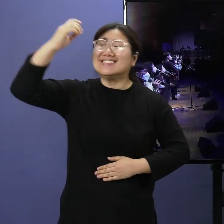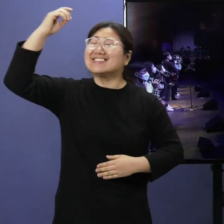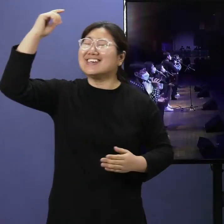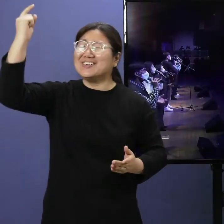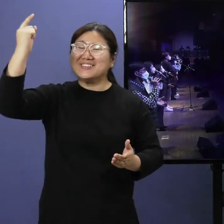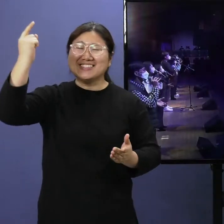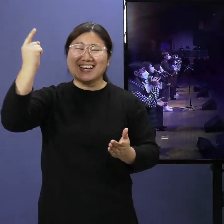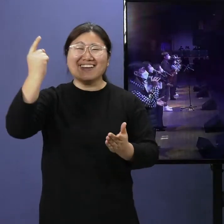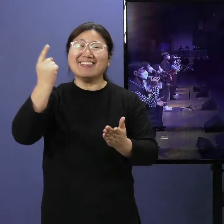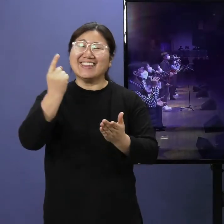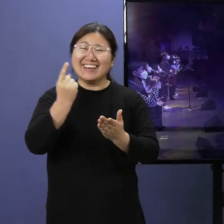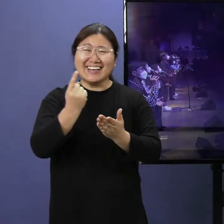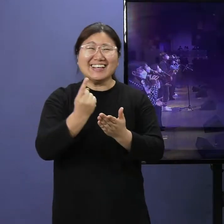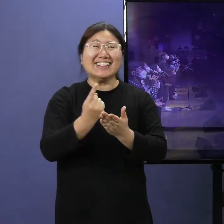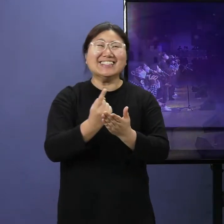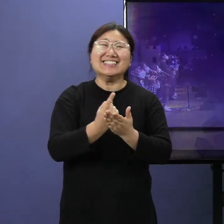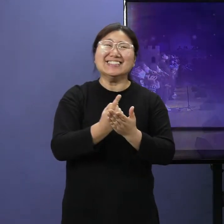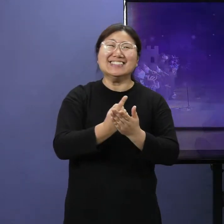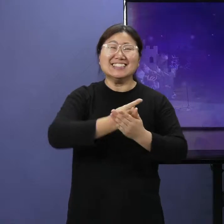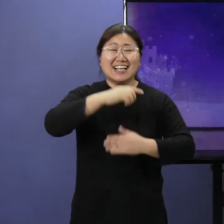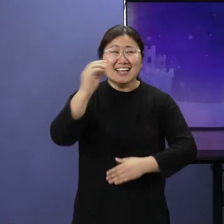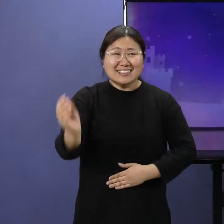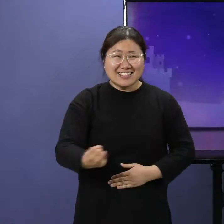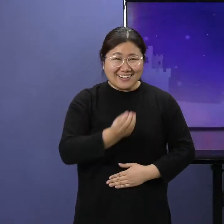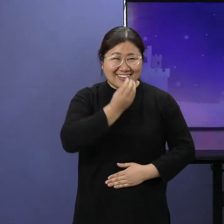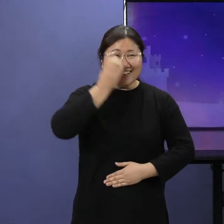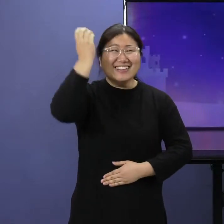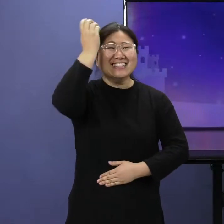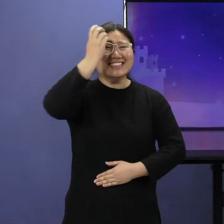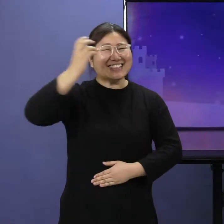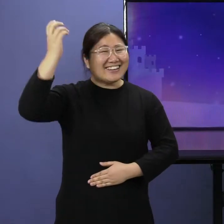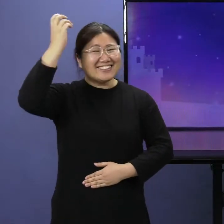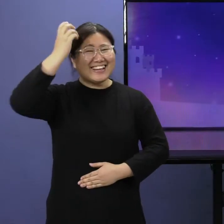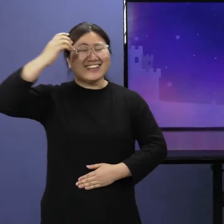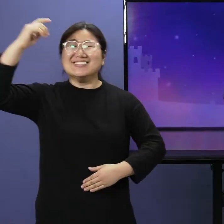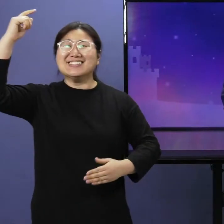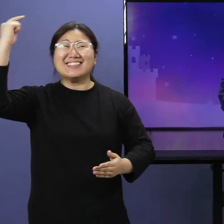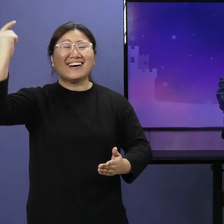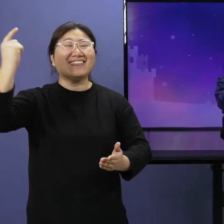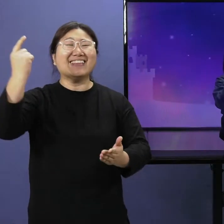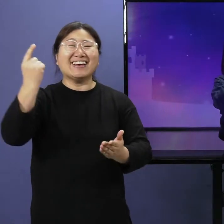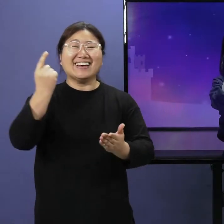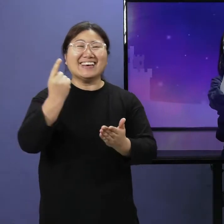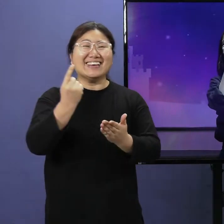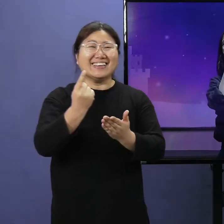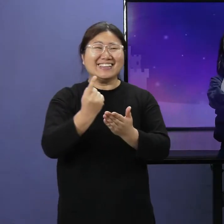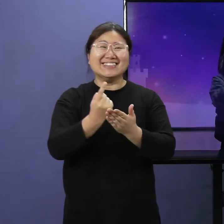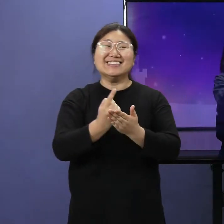성령이 오셨네. 성령이 오셨네.